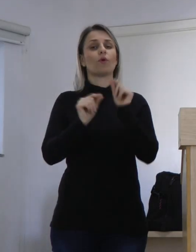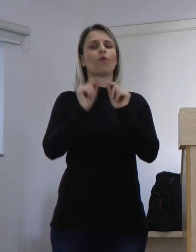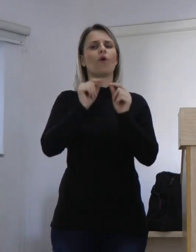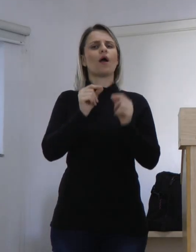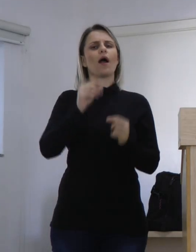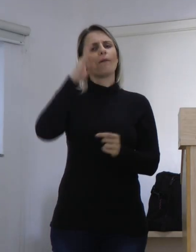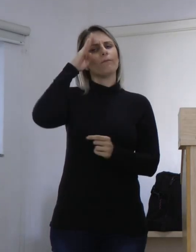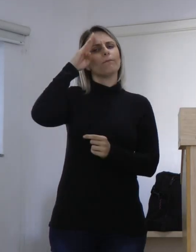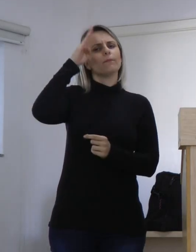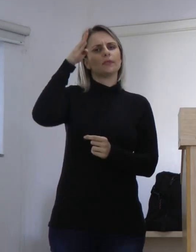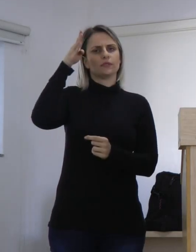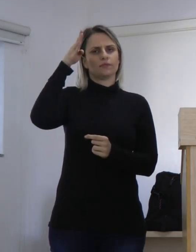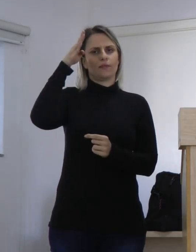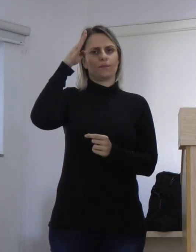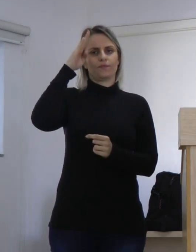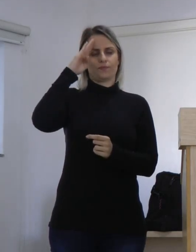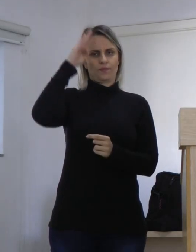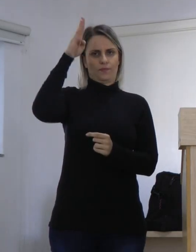morais?